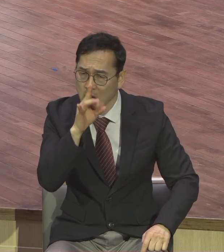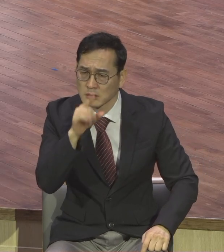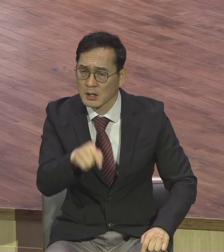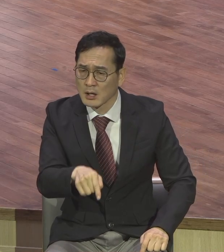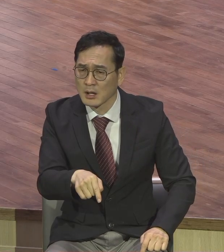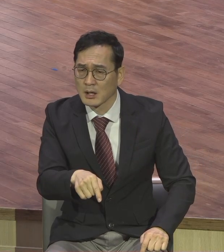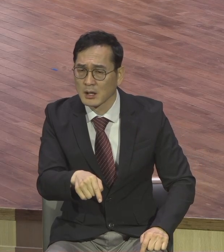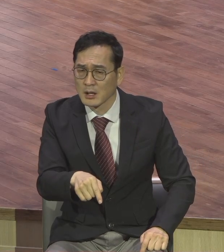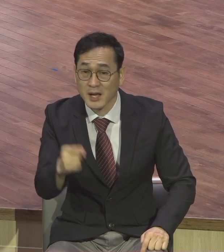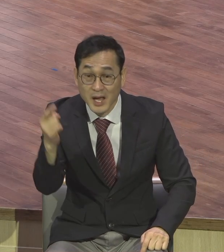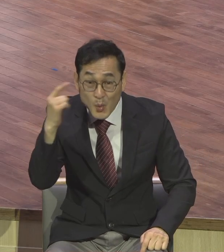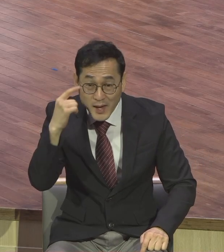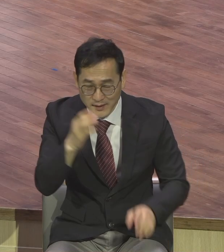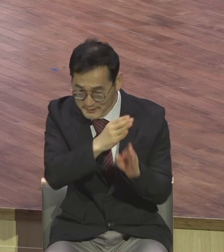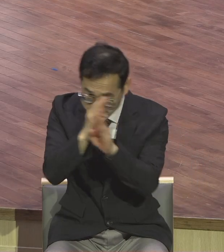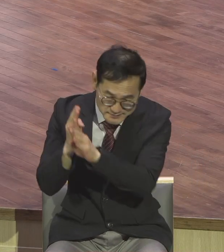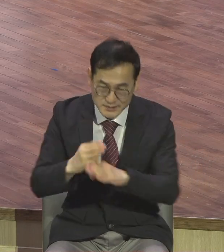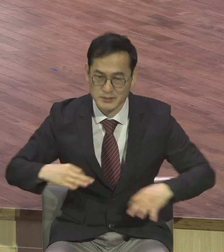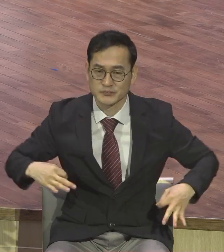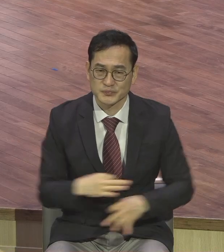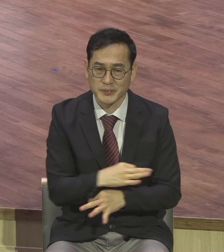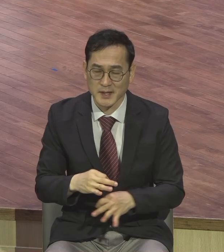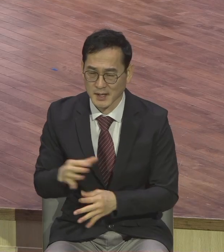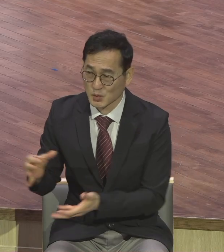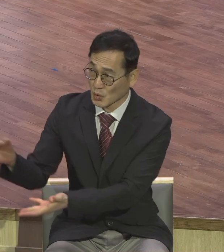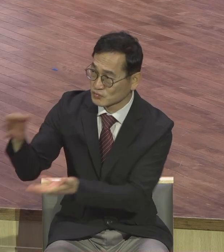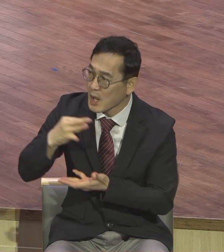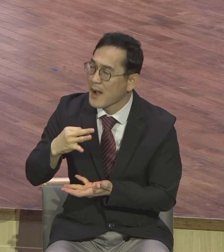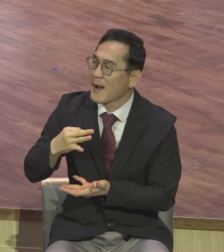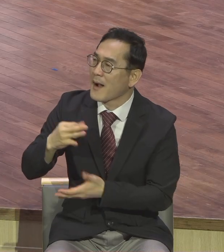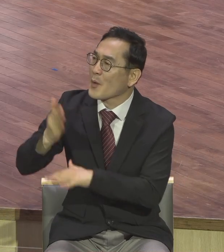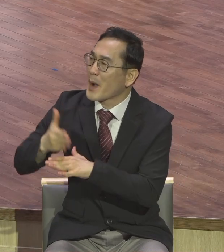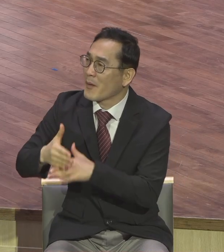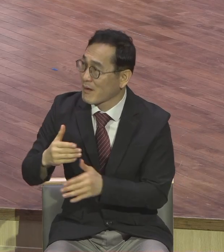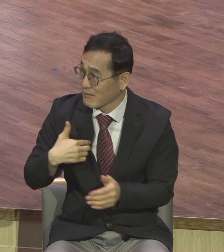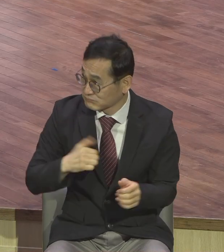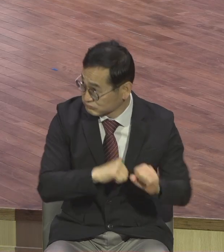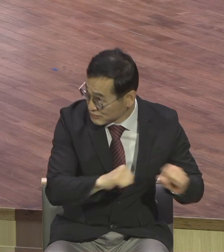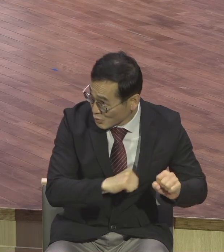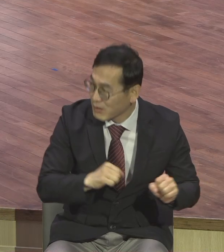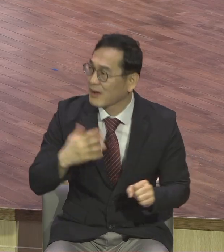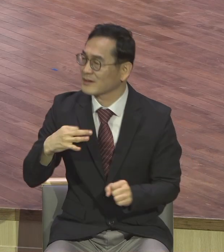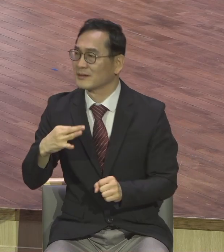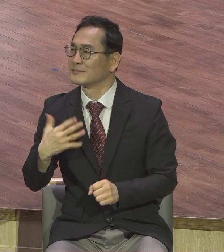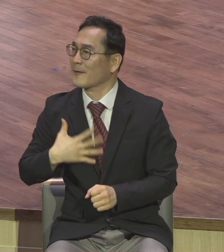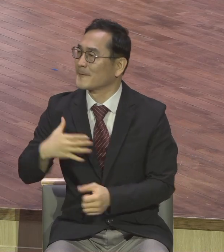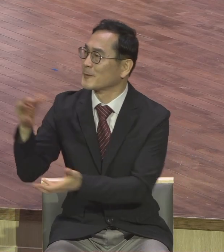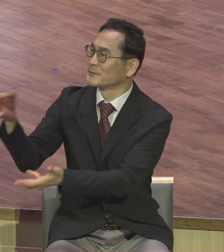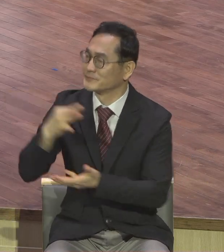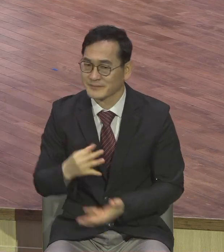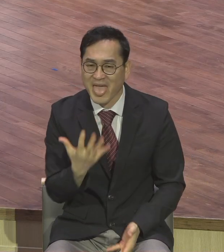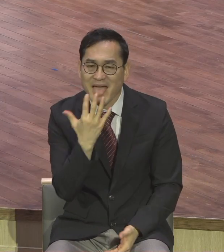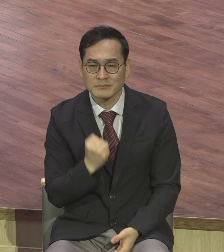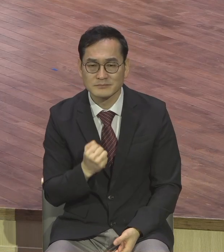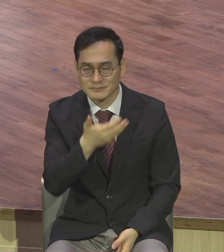부패로 완전히 얼룩져 버렸어. 막 갖다 주니까 그냥. 먹는 놈이 임자야.